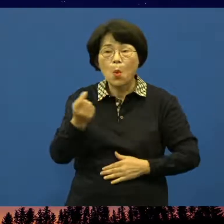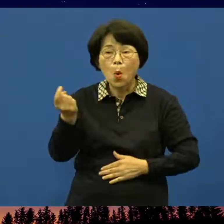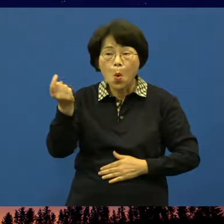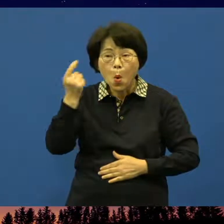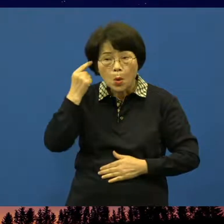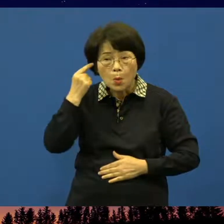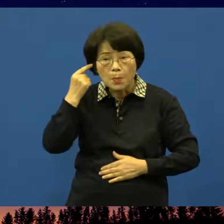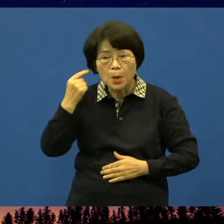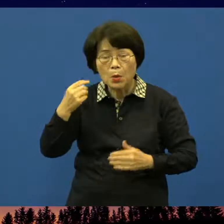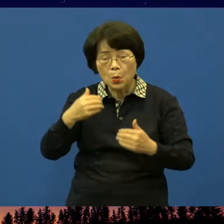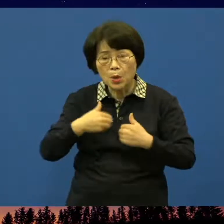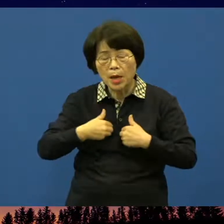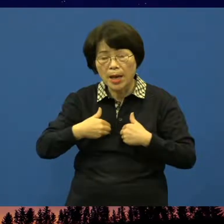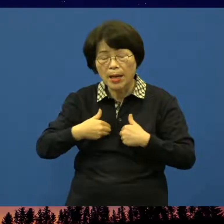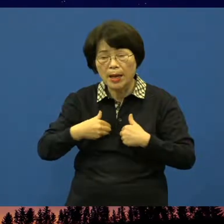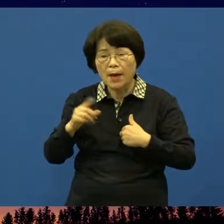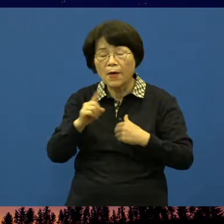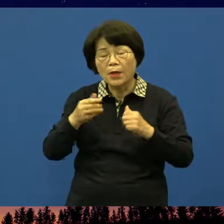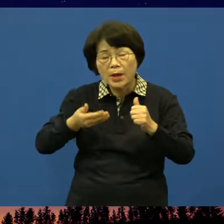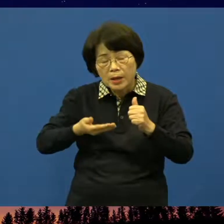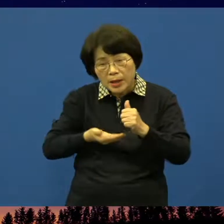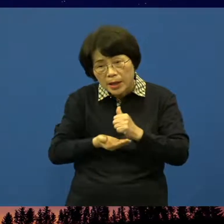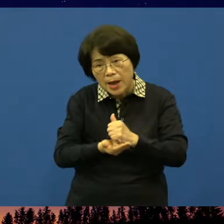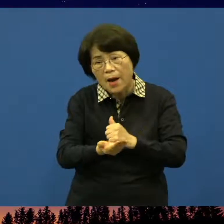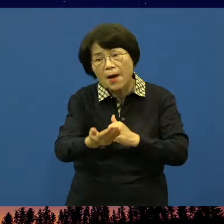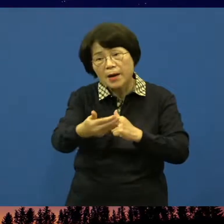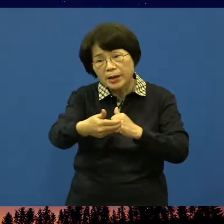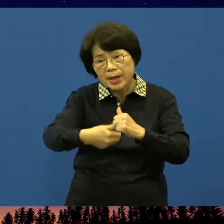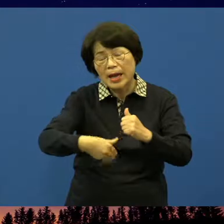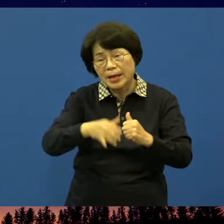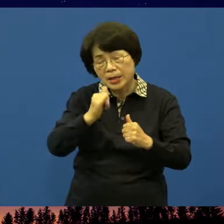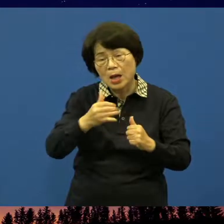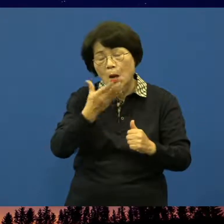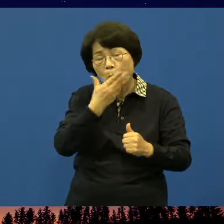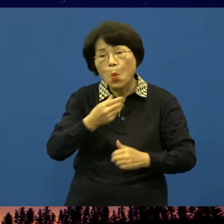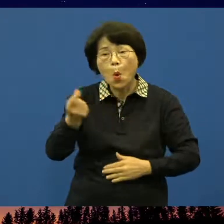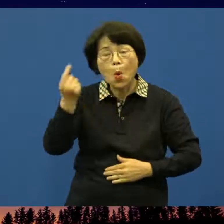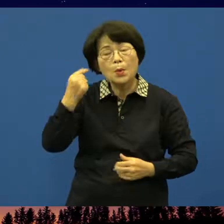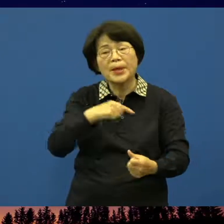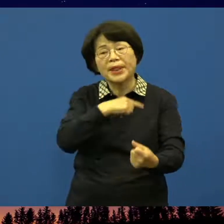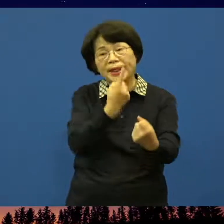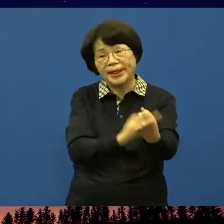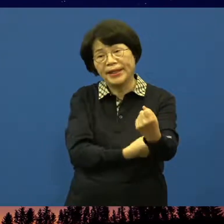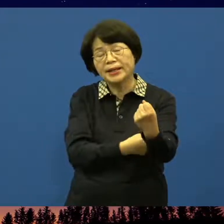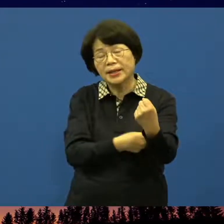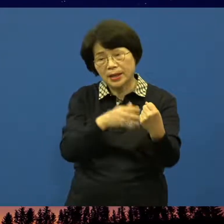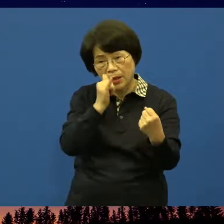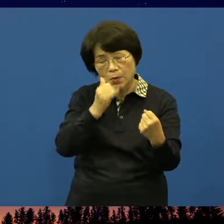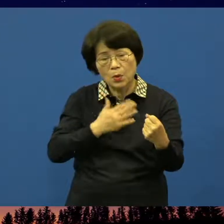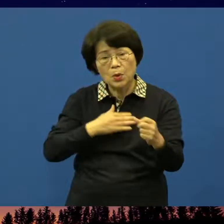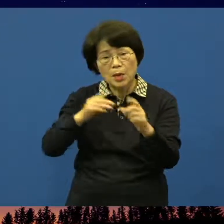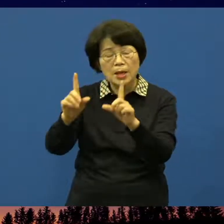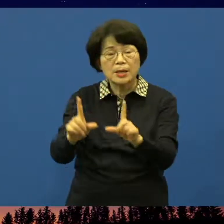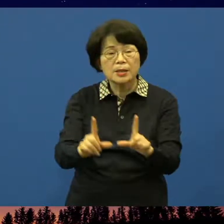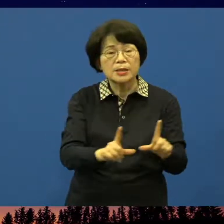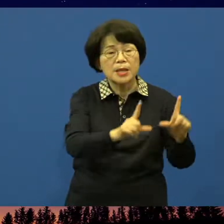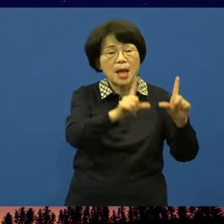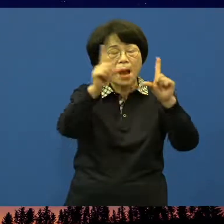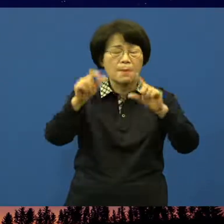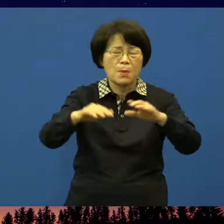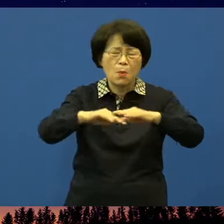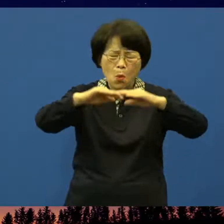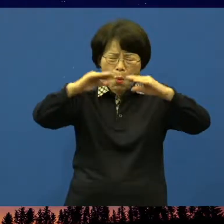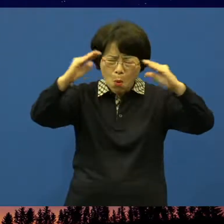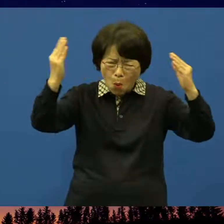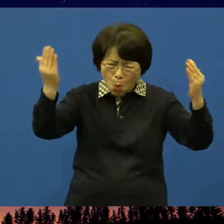영향을 미치느냐? 복음 하는데 그 복음은 능력이 있는 것. 그리고 그 복음이 우리의 삶에 전 영역에 영향을